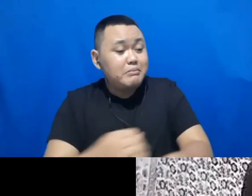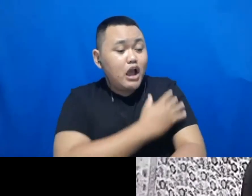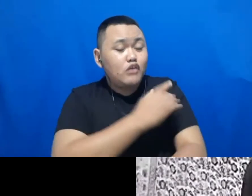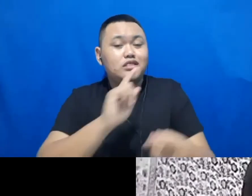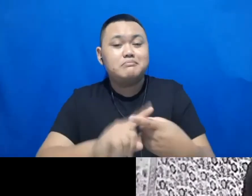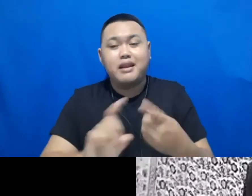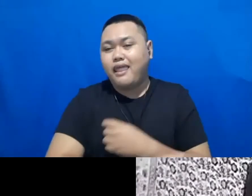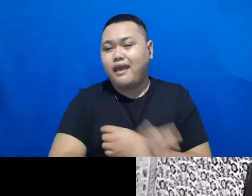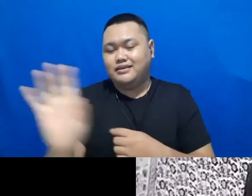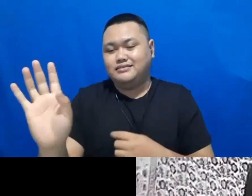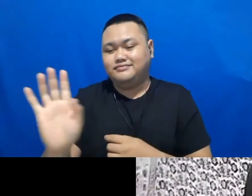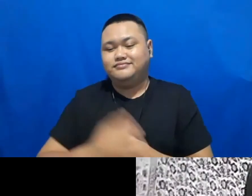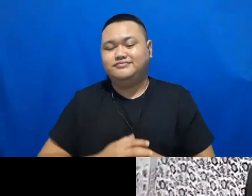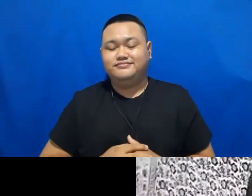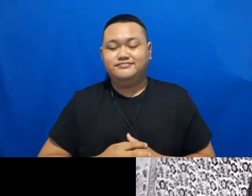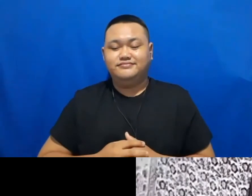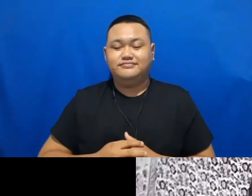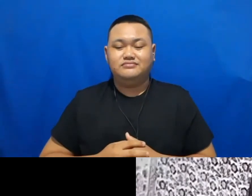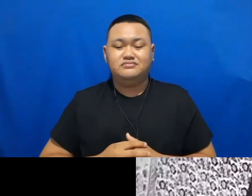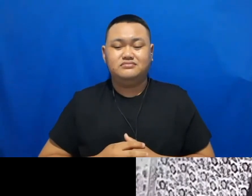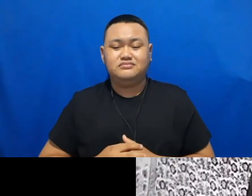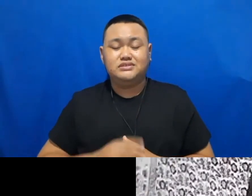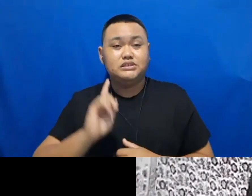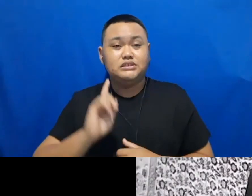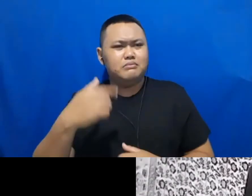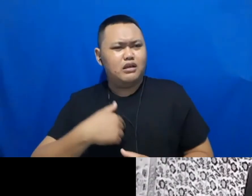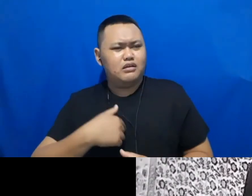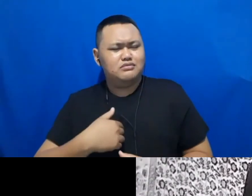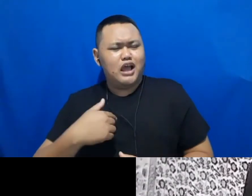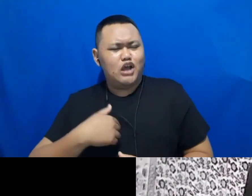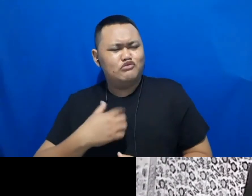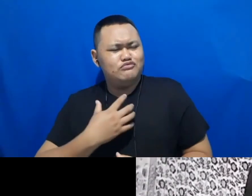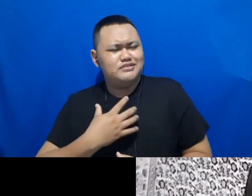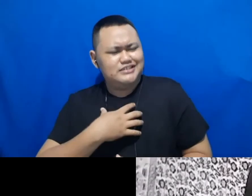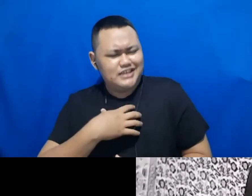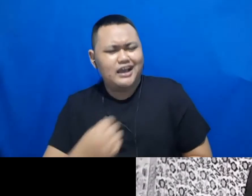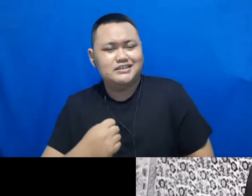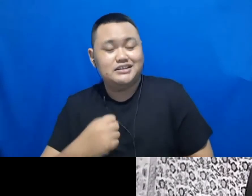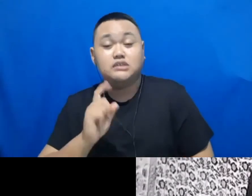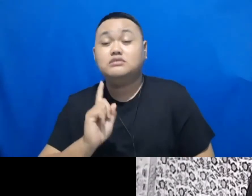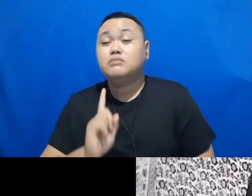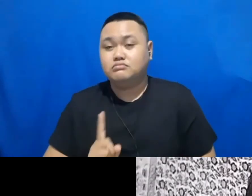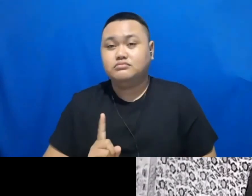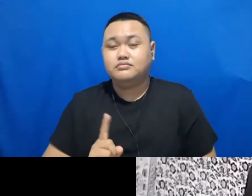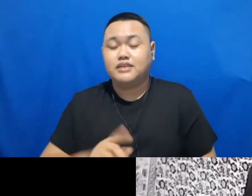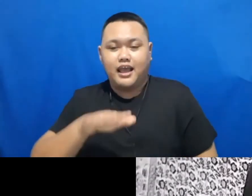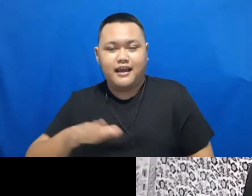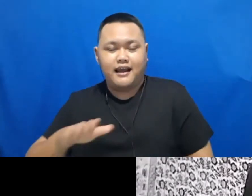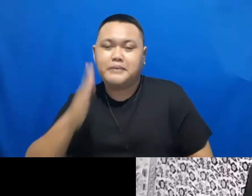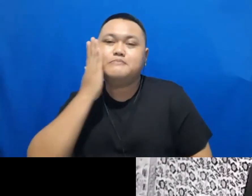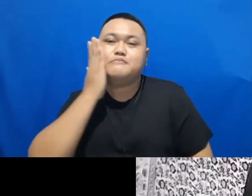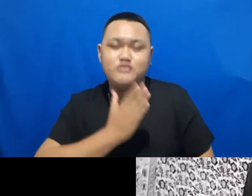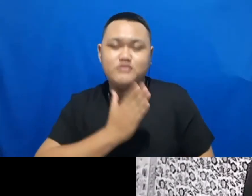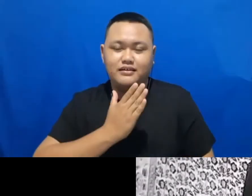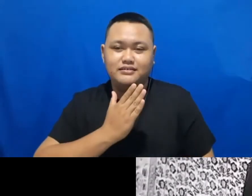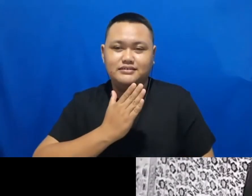tidak kelihatan dengan jelas gitu. Karena itu sekolah yang responsif gender itu memang